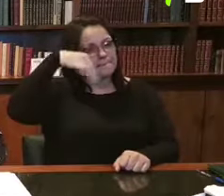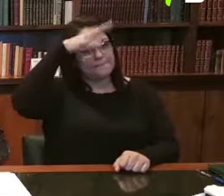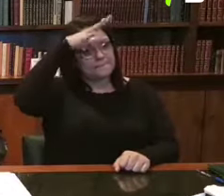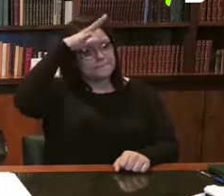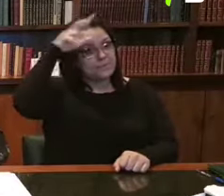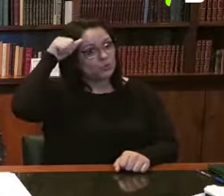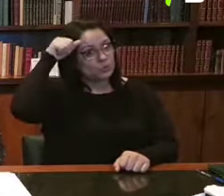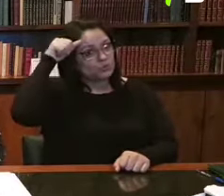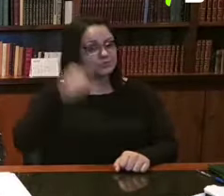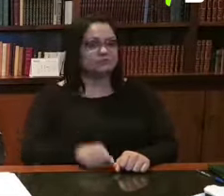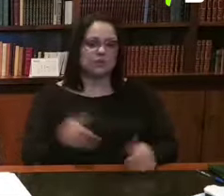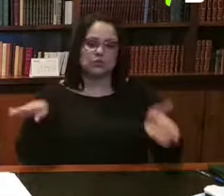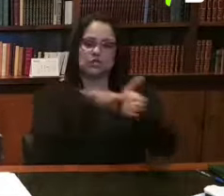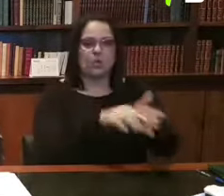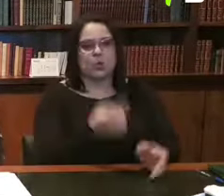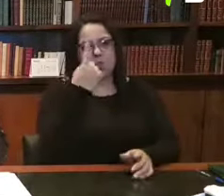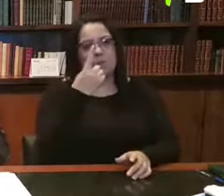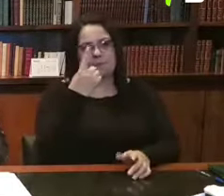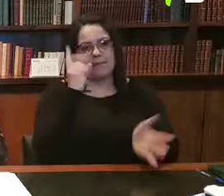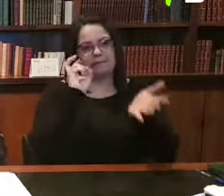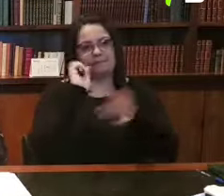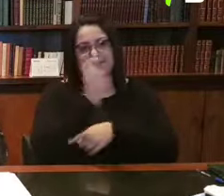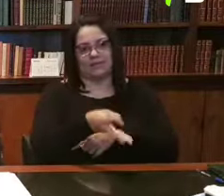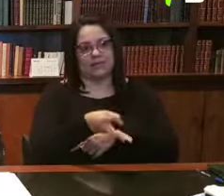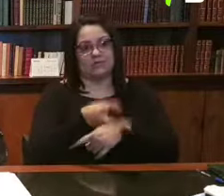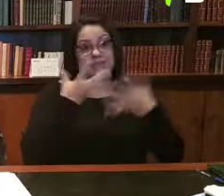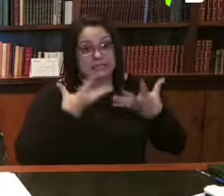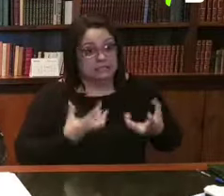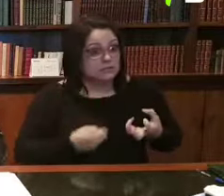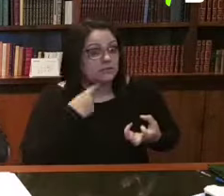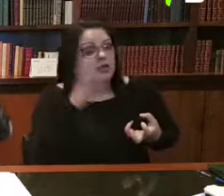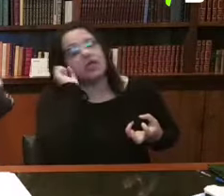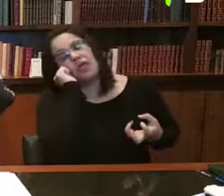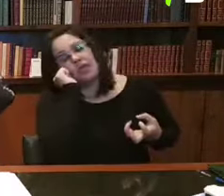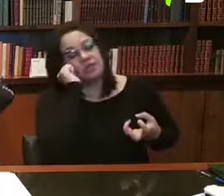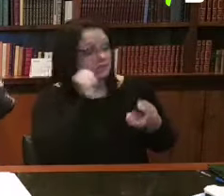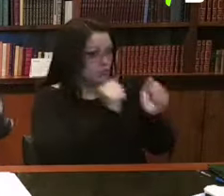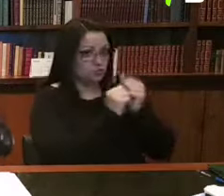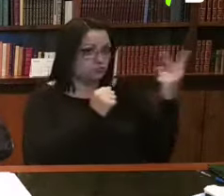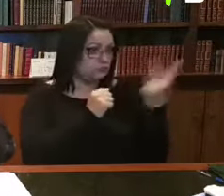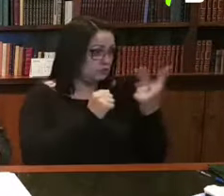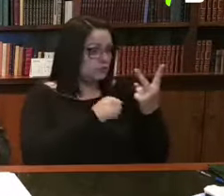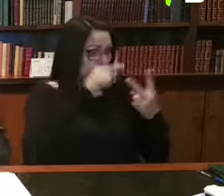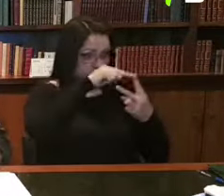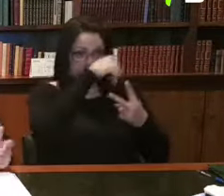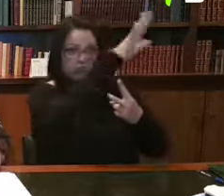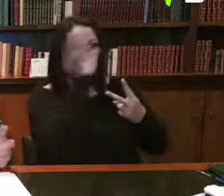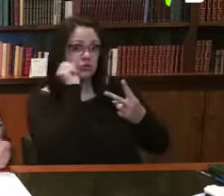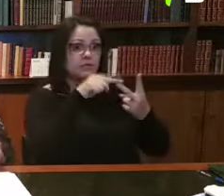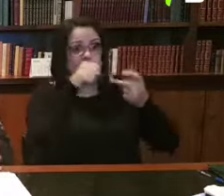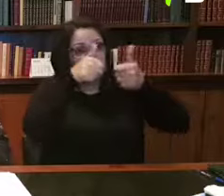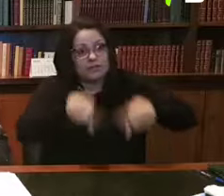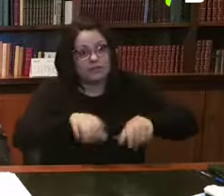e cheguei por volta de uma da manhã eu conto tá muito cansado você não dorme tá seu mais um cara que ela foi dormir e o desse